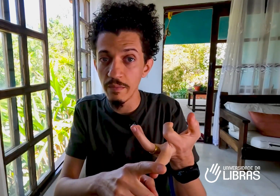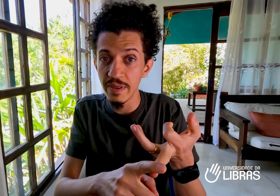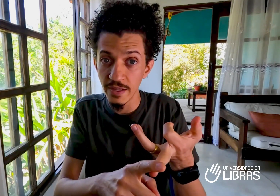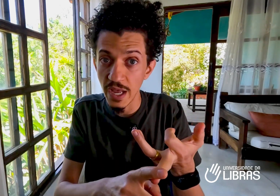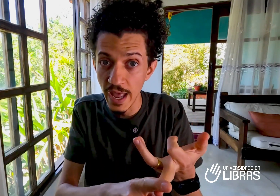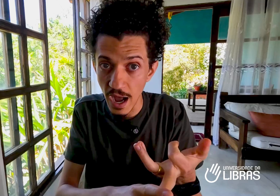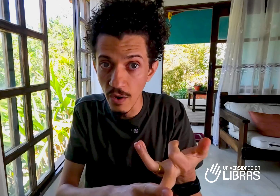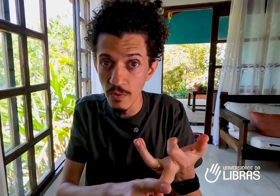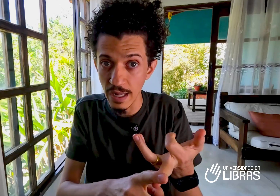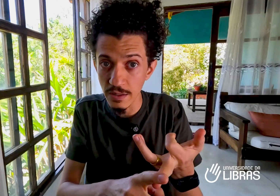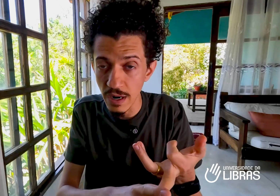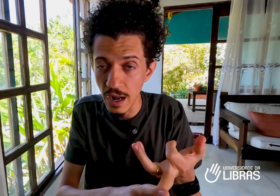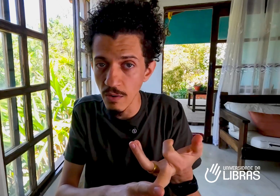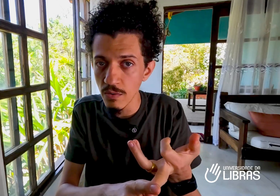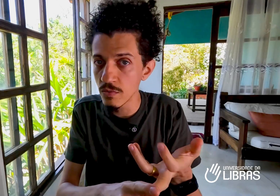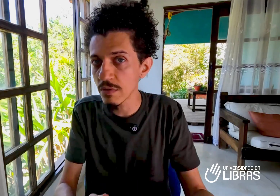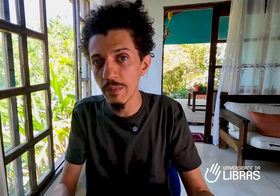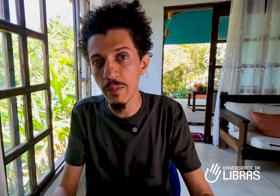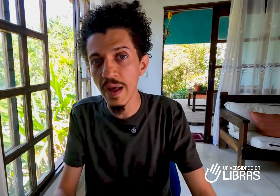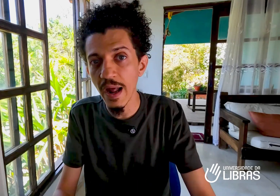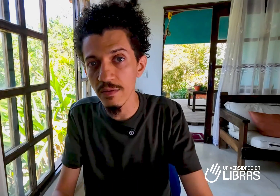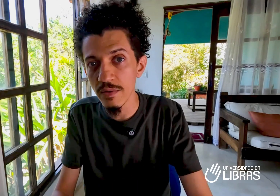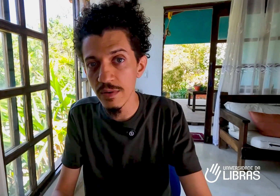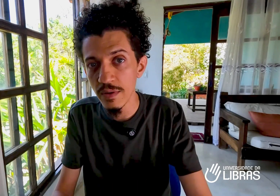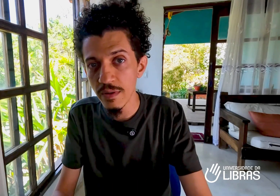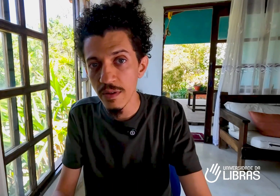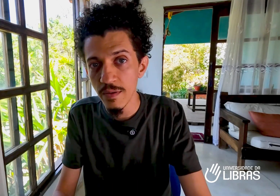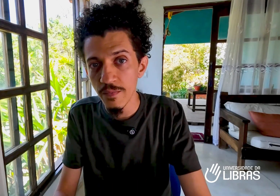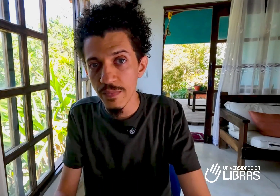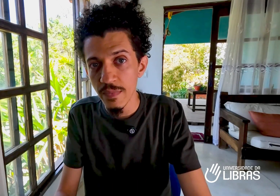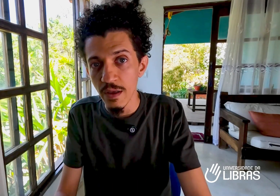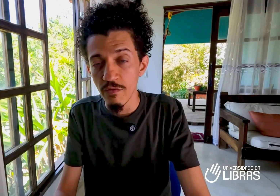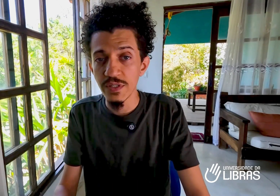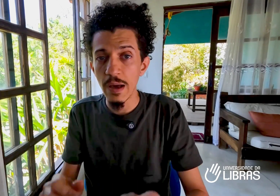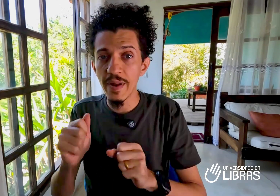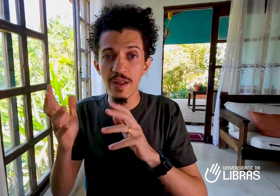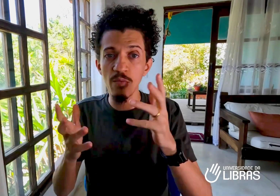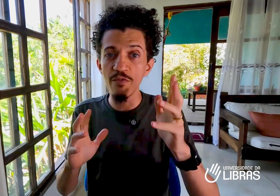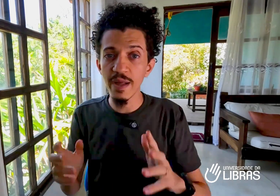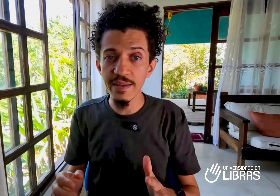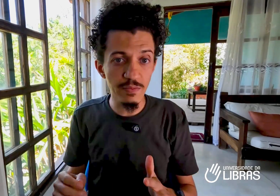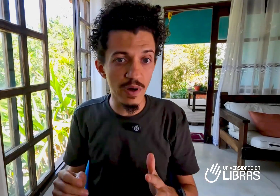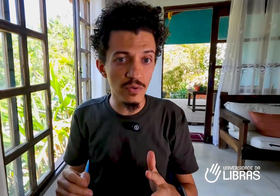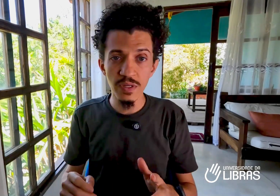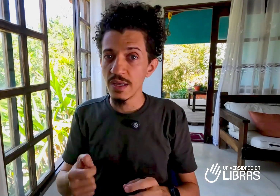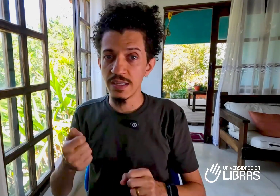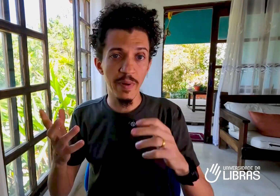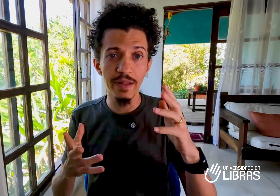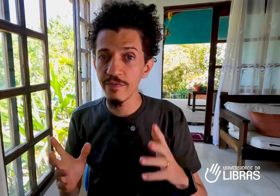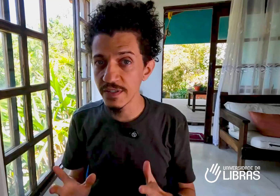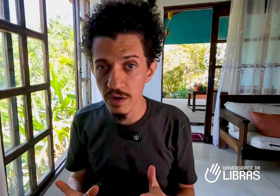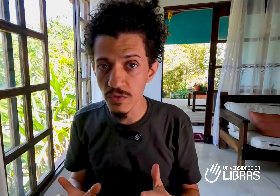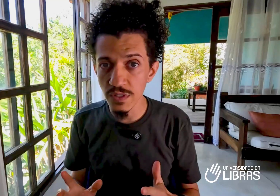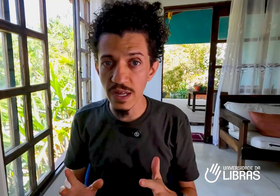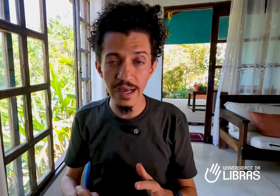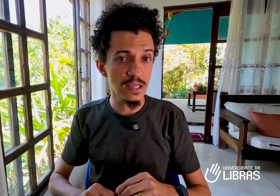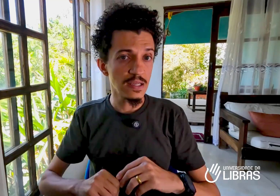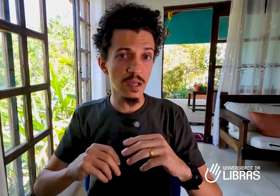ambiente real, natural, tu não está preparado. Você aprendeu a movimentar as mãos, você aprendeu a fazer alguns sinais, você aprendeu a